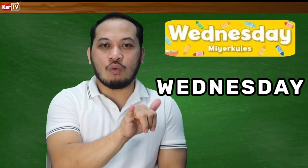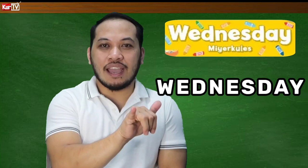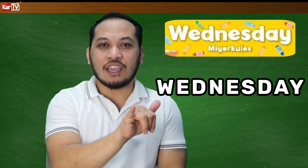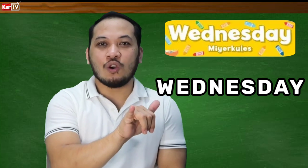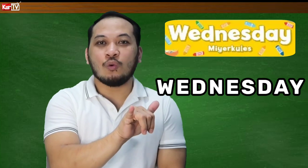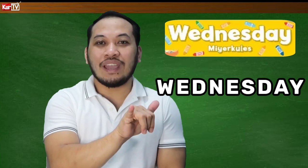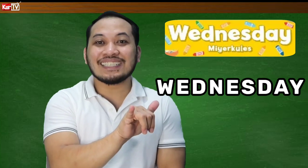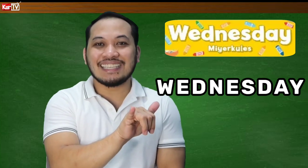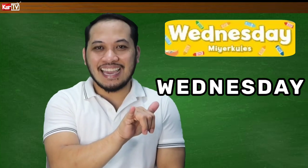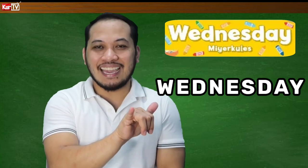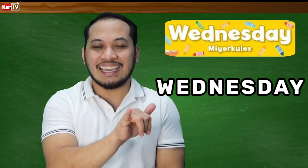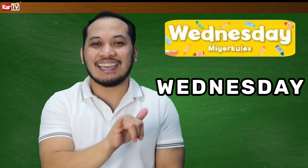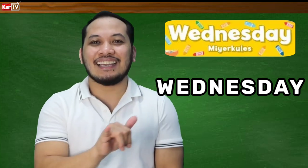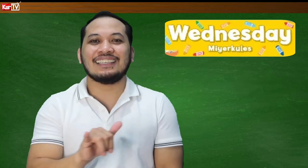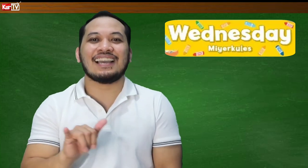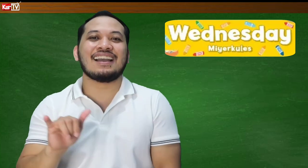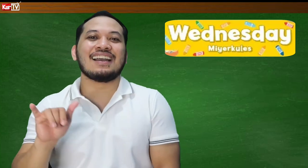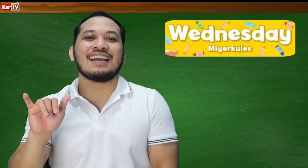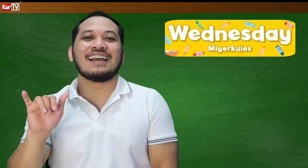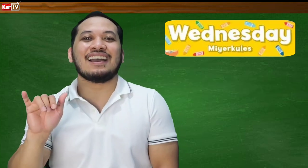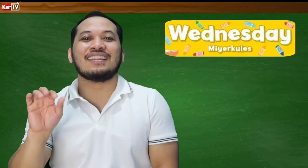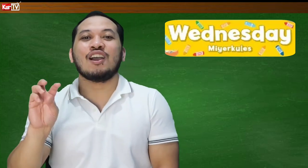W-E-D-N-E-S-D-A-Y. Wednesday. Ayan.